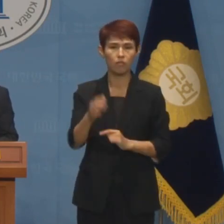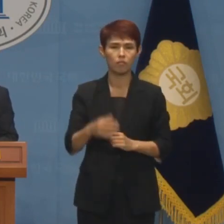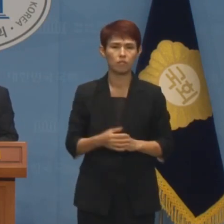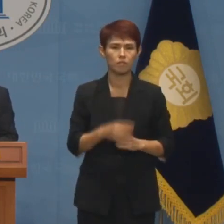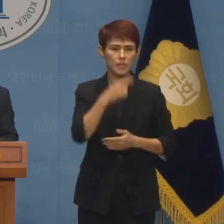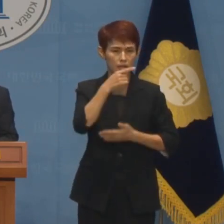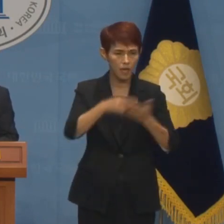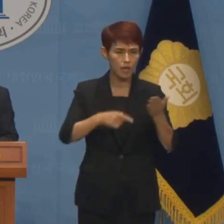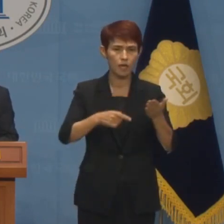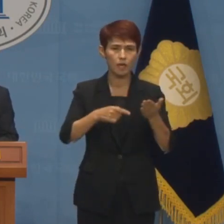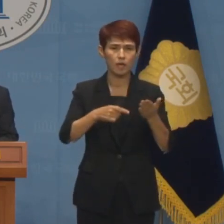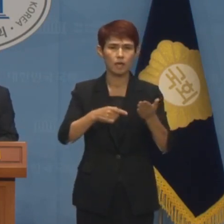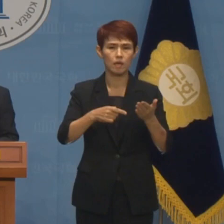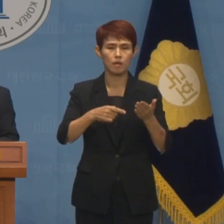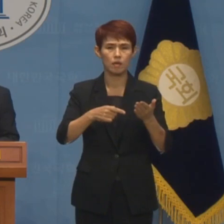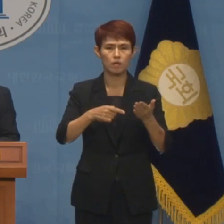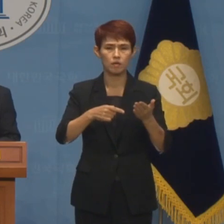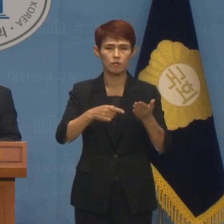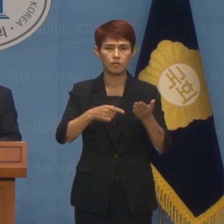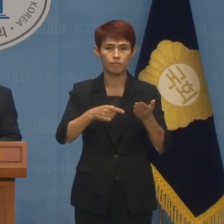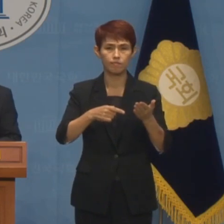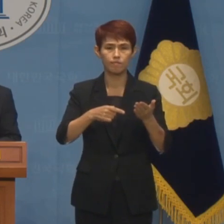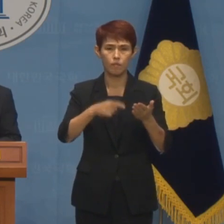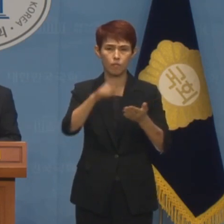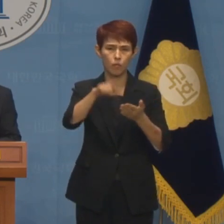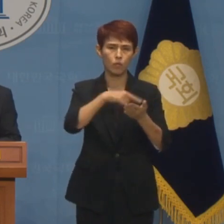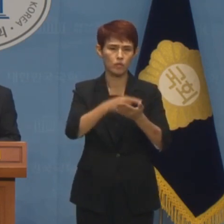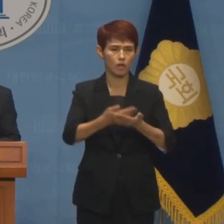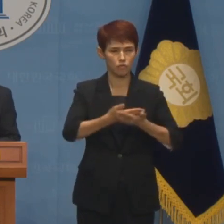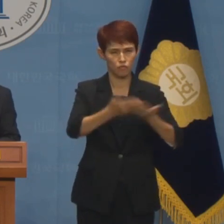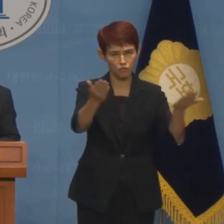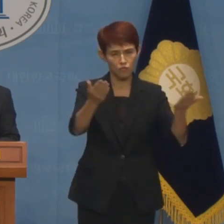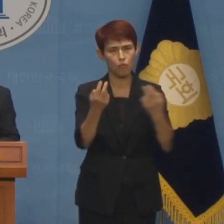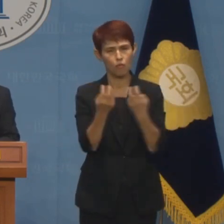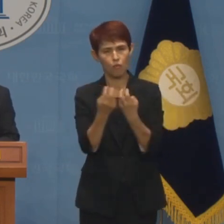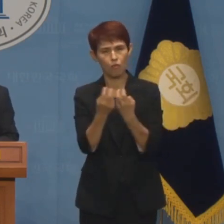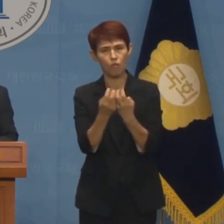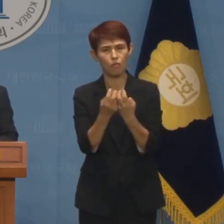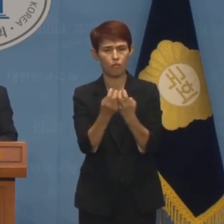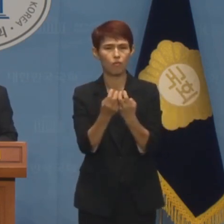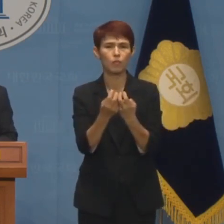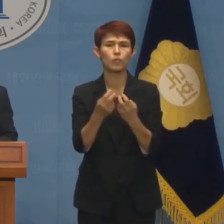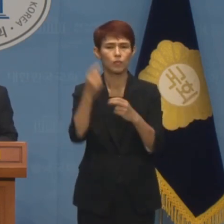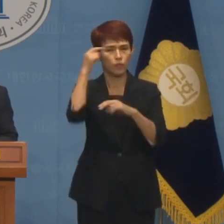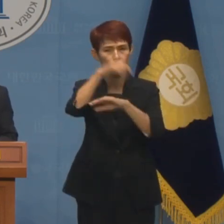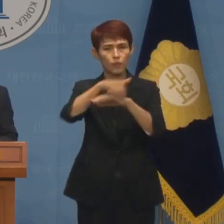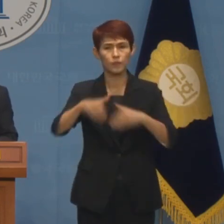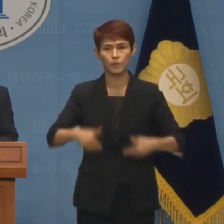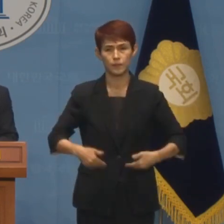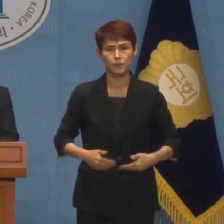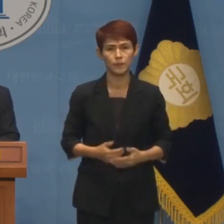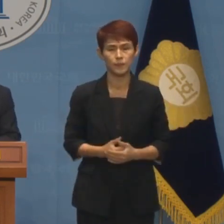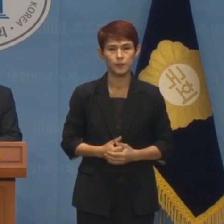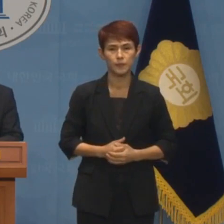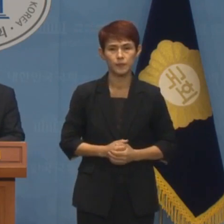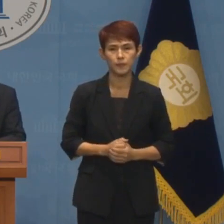피해에 대해서도 이 소비자 보상 대책을 환불 대책을 세워야 된다라는 말씀을